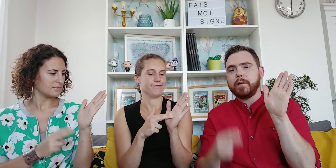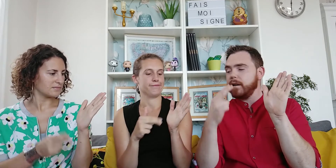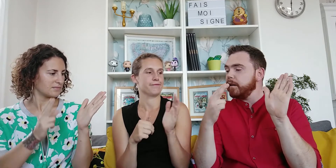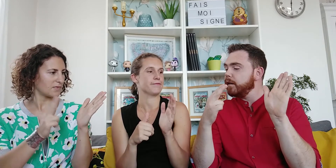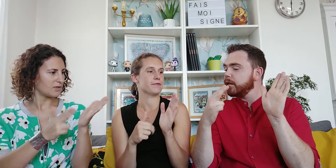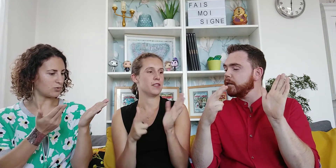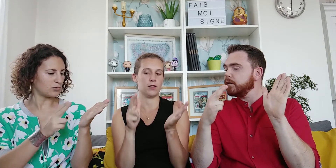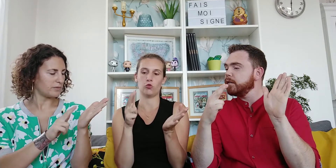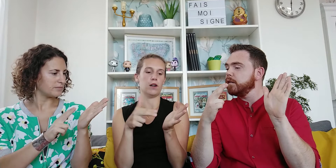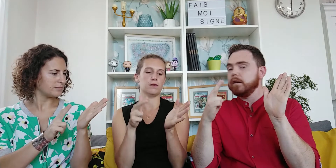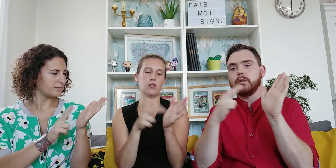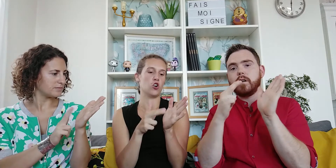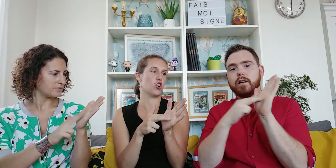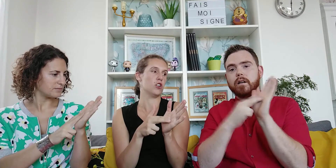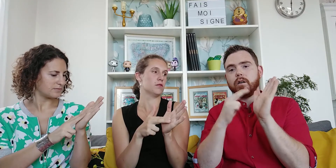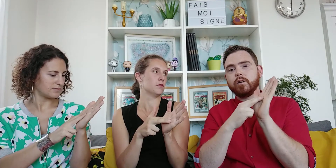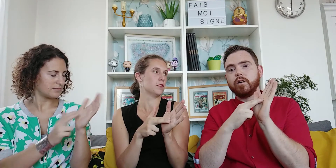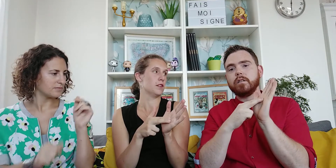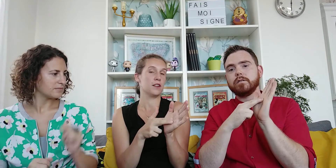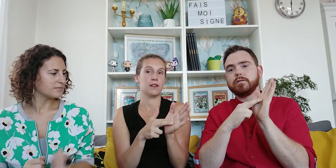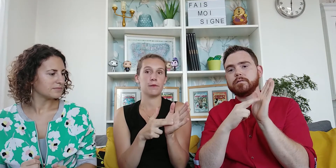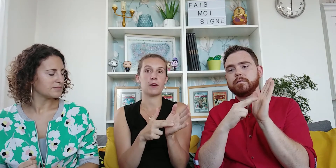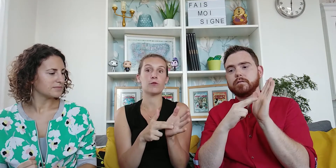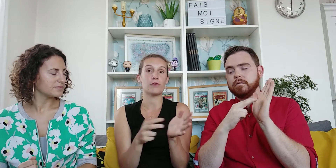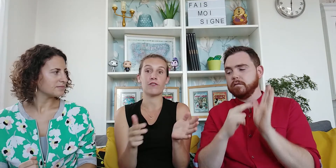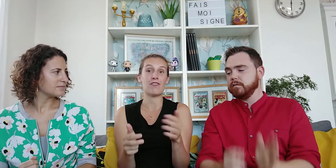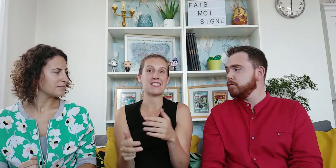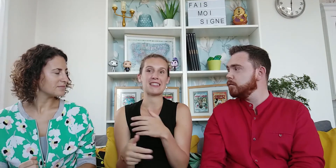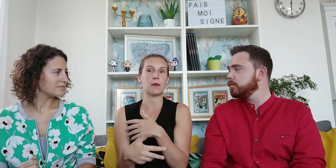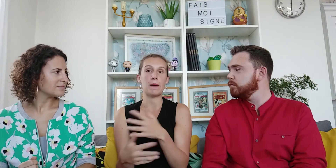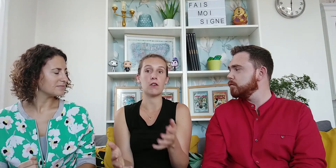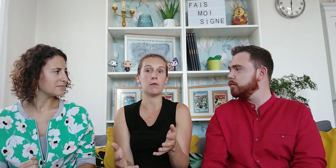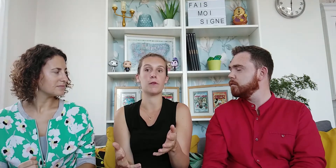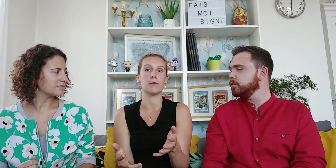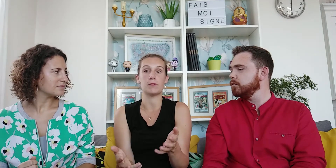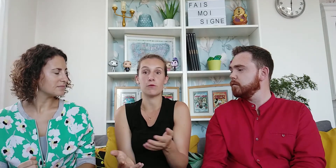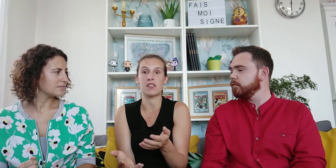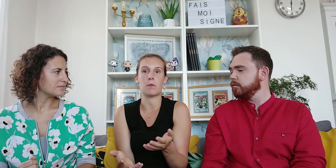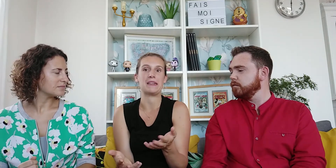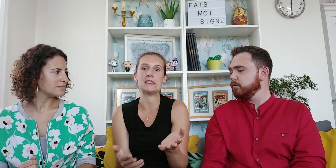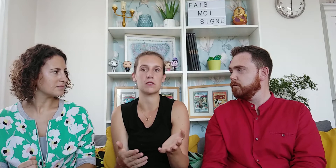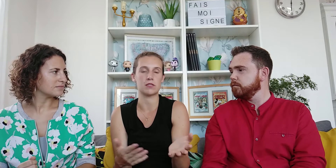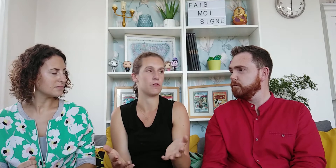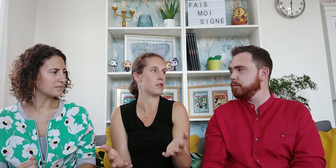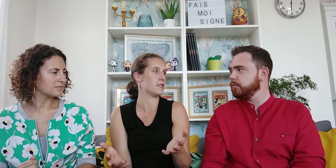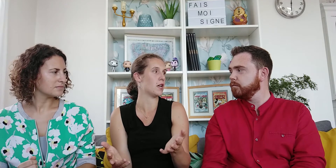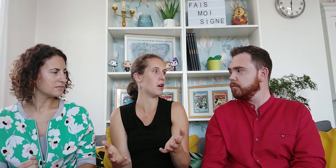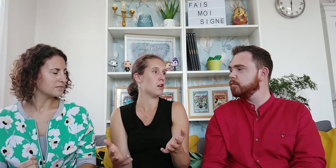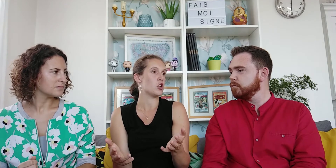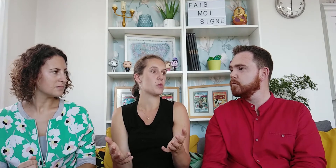main, deux doigts, encore. Et comme vous pouvez voir, en fait, c'est très parlant, même si on vous avait pas dit ce que ça voulait dire. Je pense